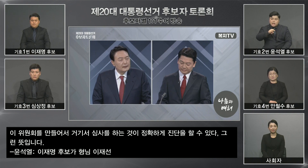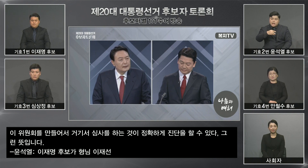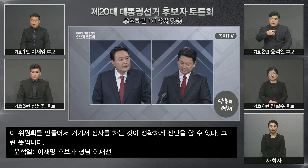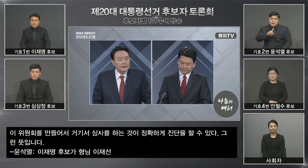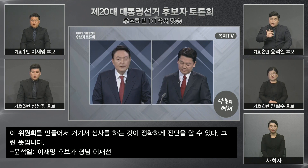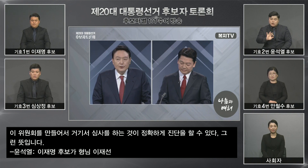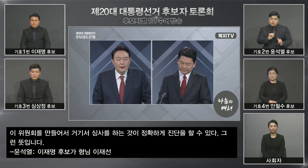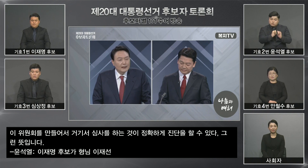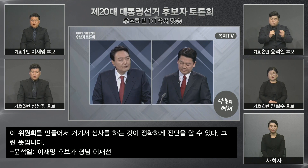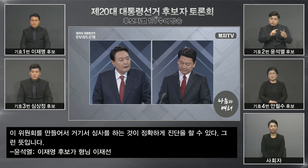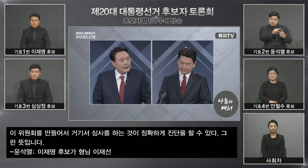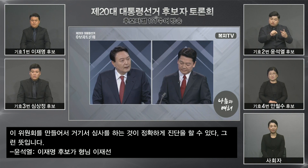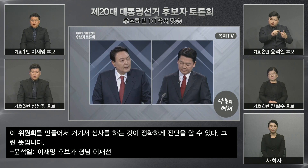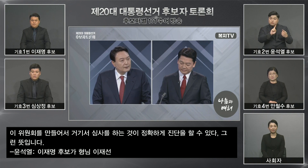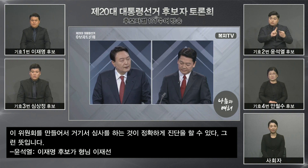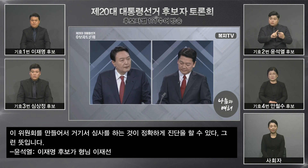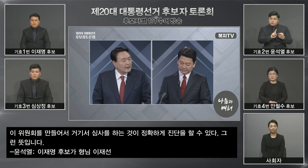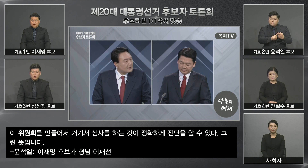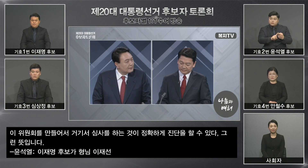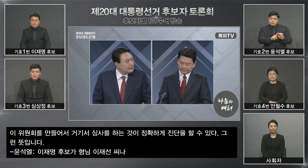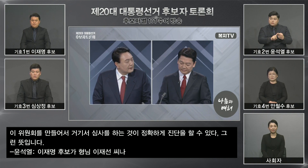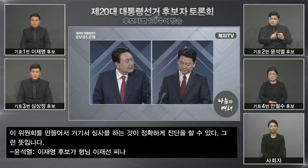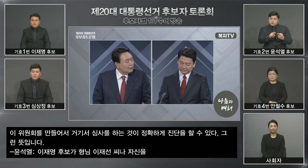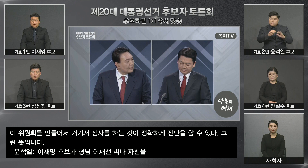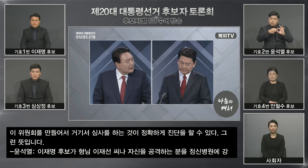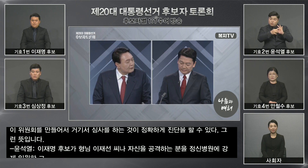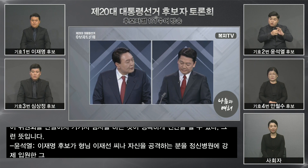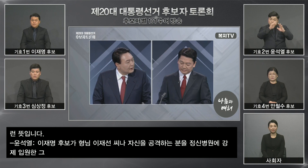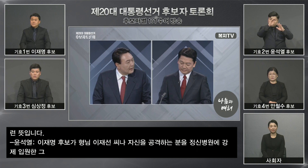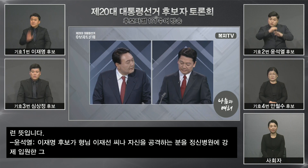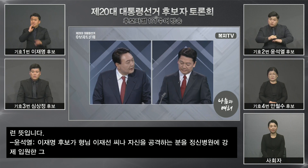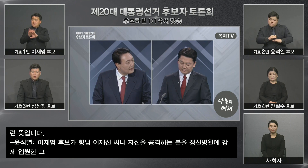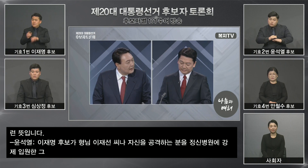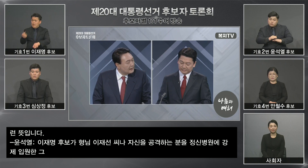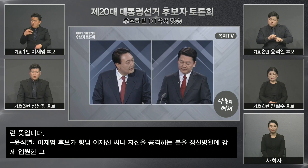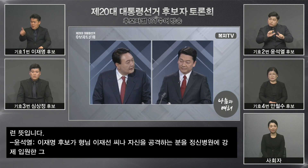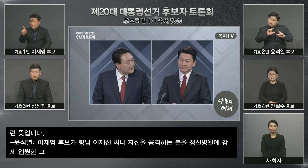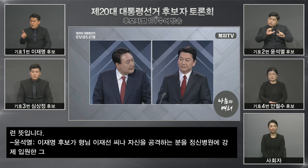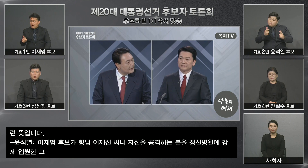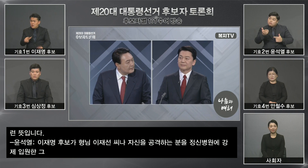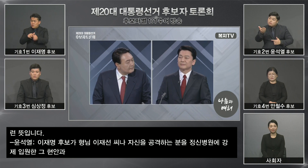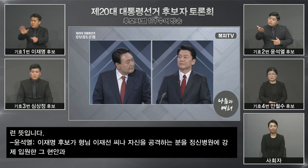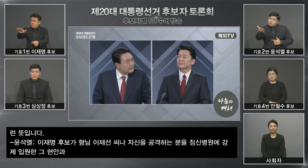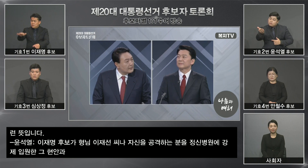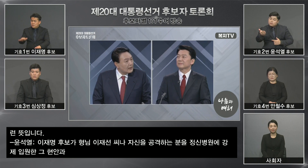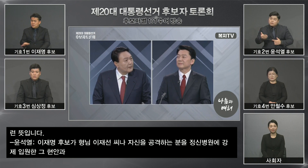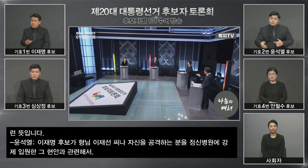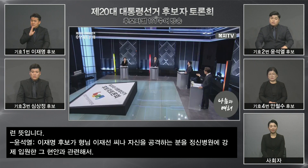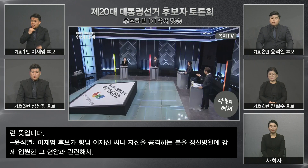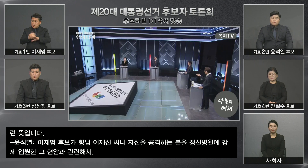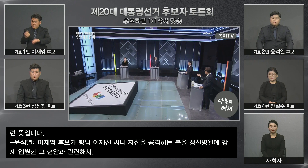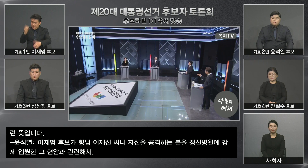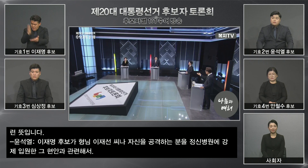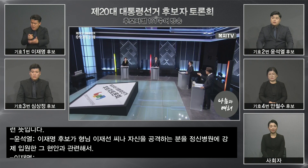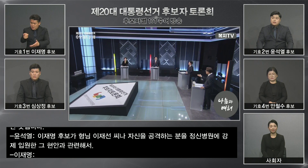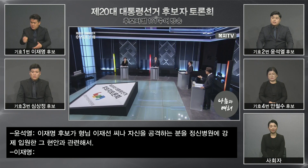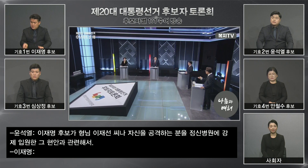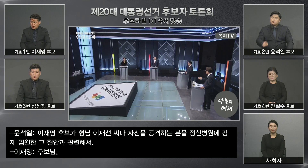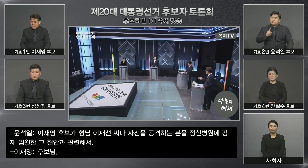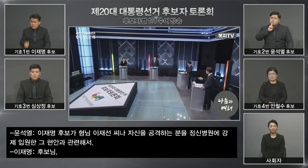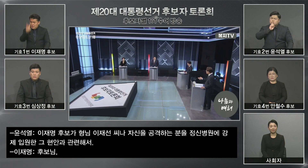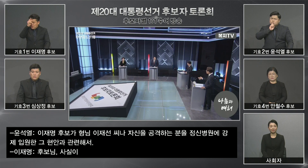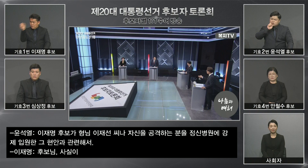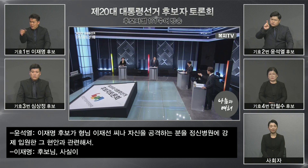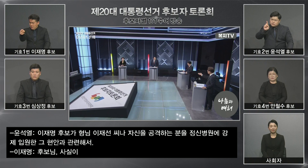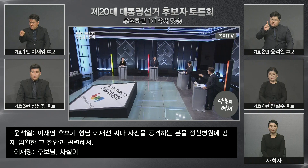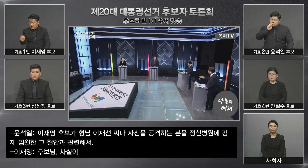입원한 그 현안과 관련해서 이런 말씀을 이거 사실이 아닌 공약을 주신 얘기를 거 아닙니까? 후보님 사실이 아닌 가만히 얘기를 계세요? 합니까? 그건 경찰이 한 네,